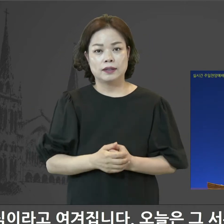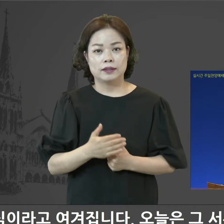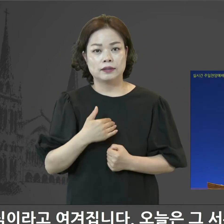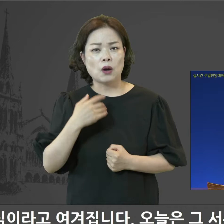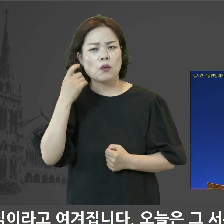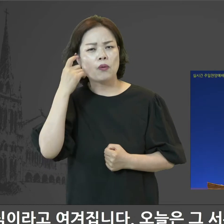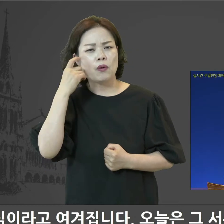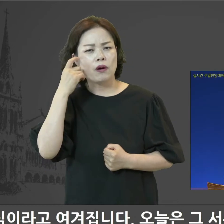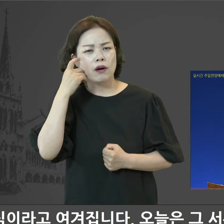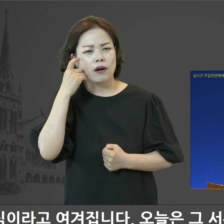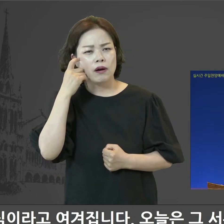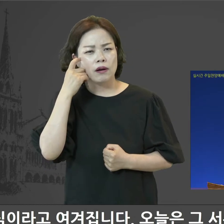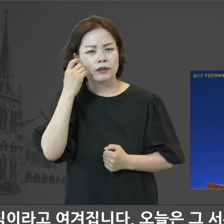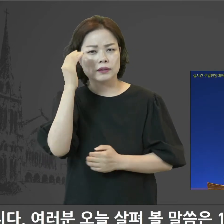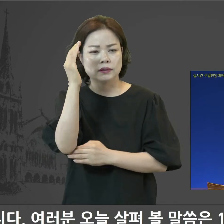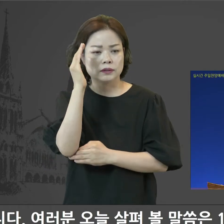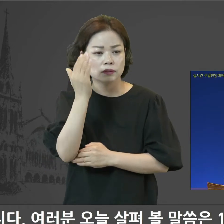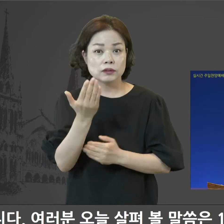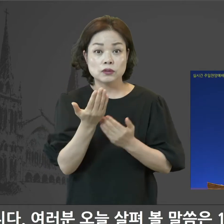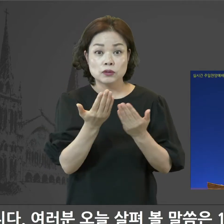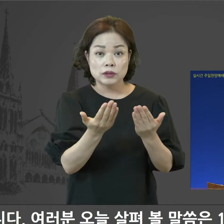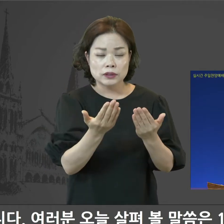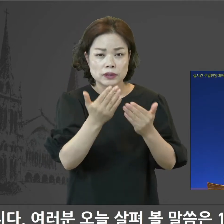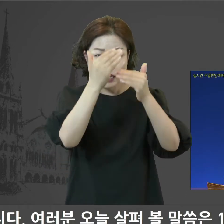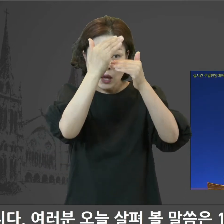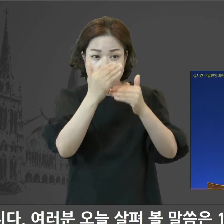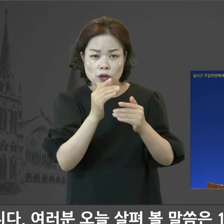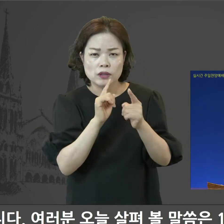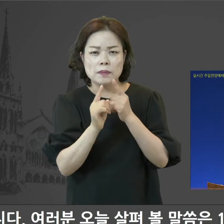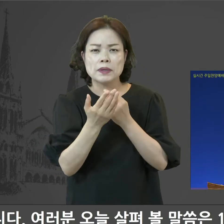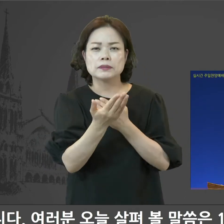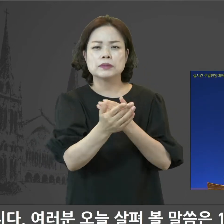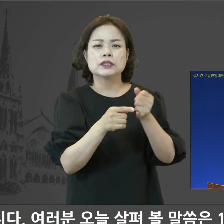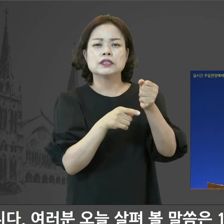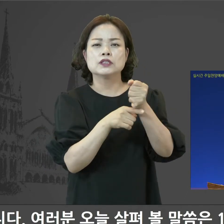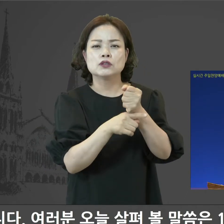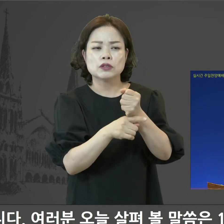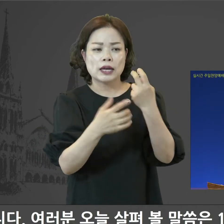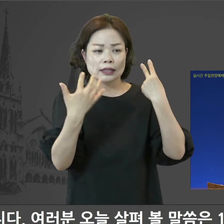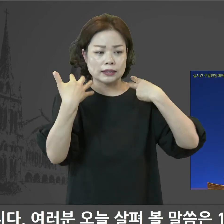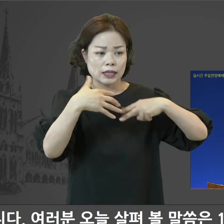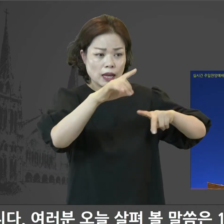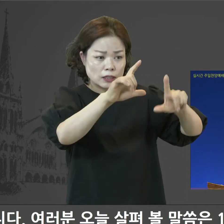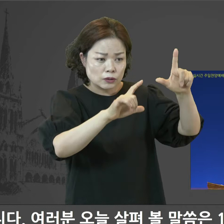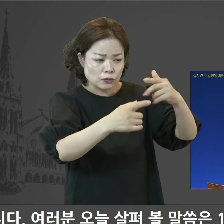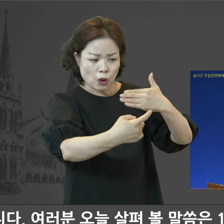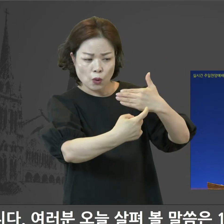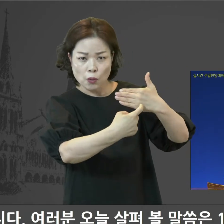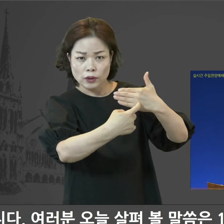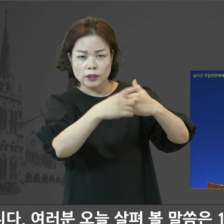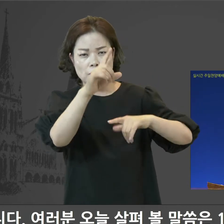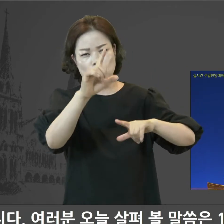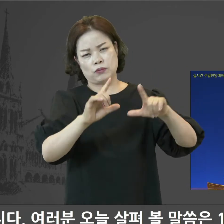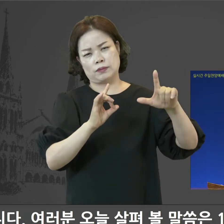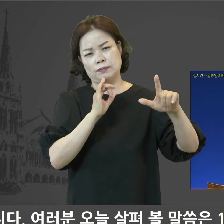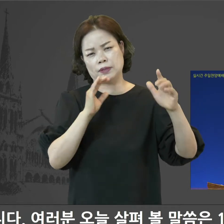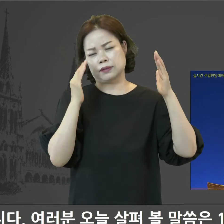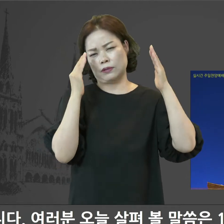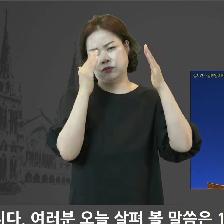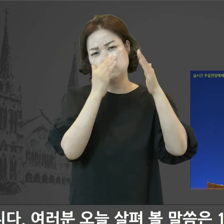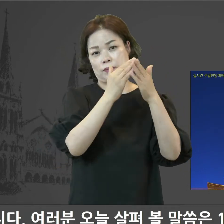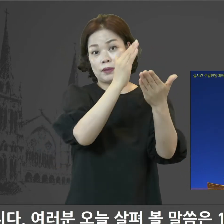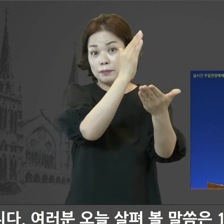왜 이렇게 장황하게 설명했는가 하면 다니엘의 모습 가운데 우리가 외적인 모습에만